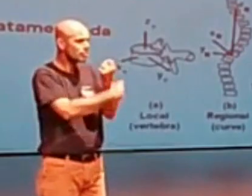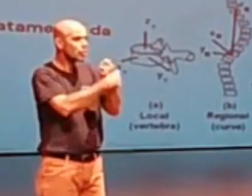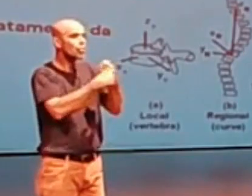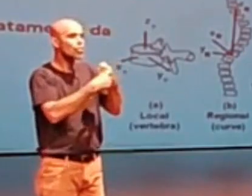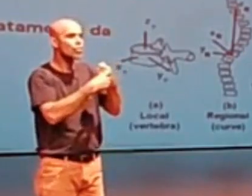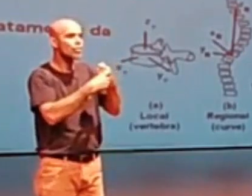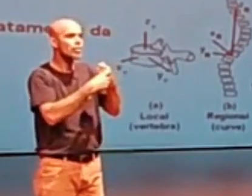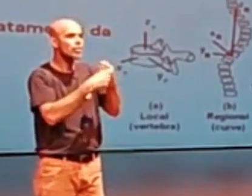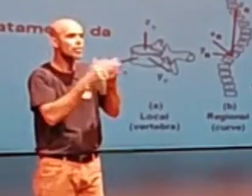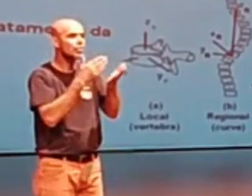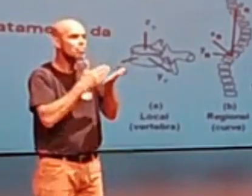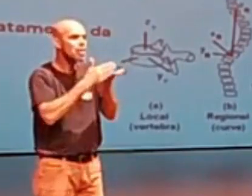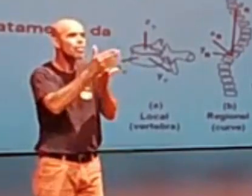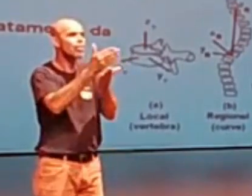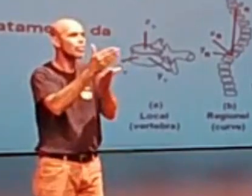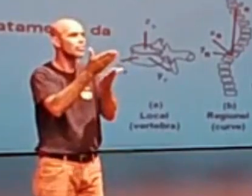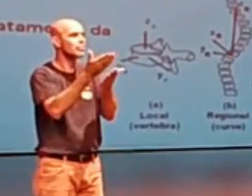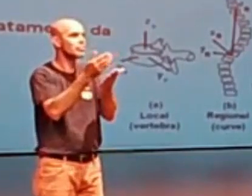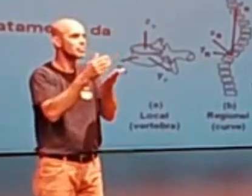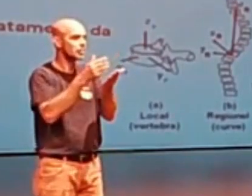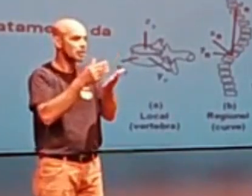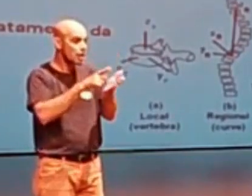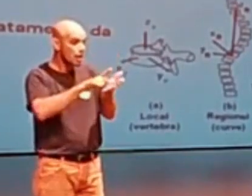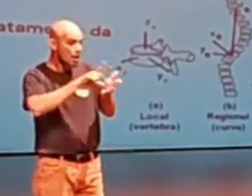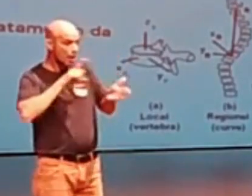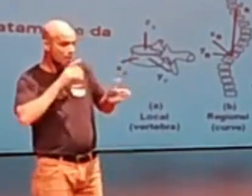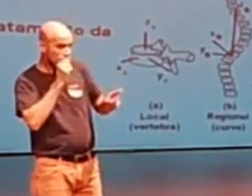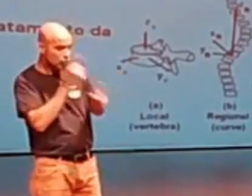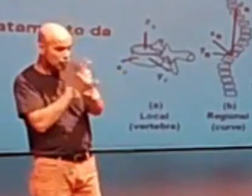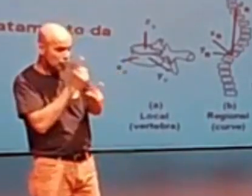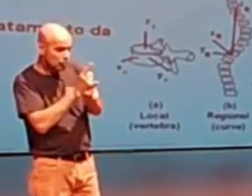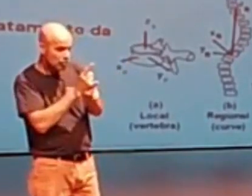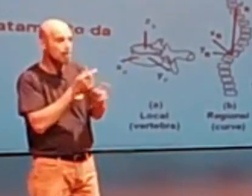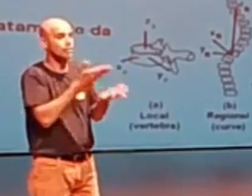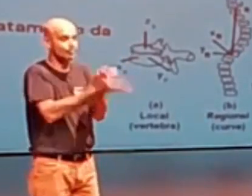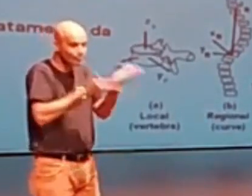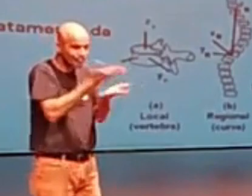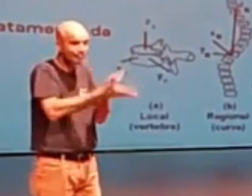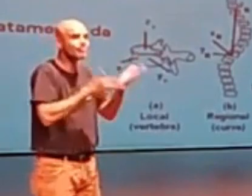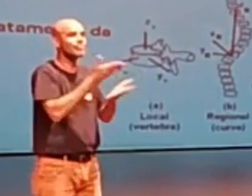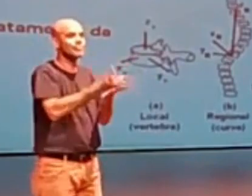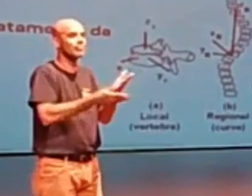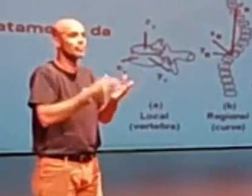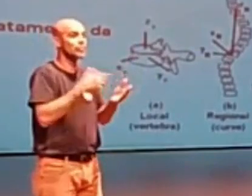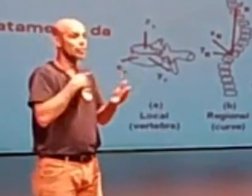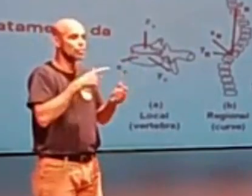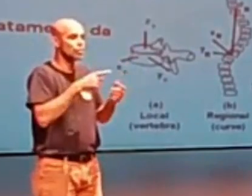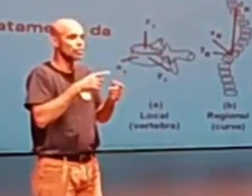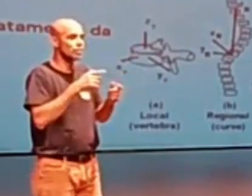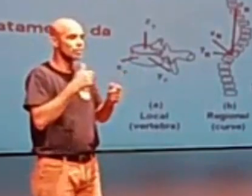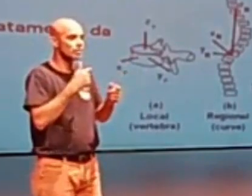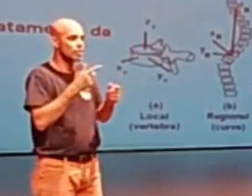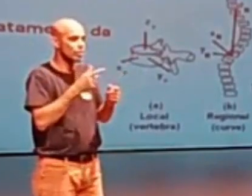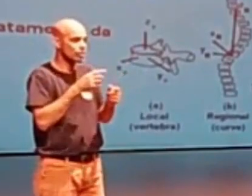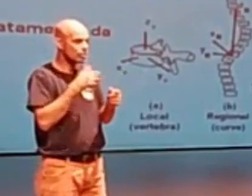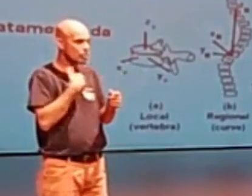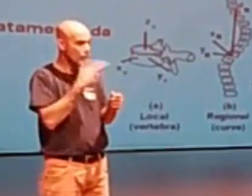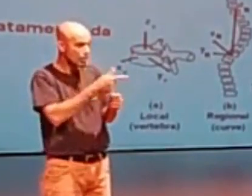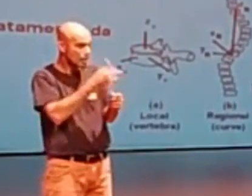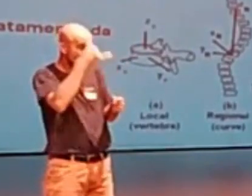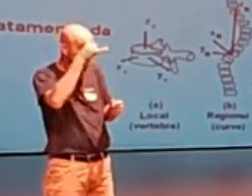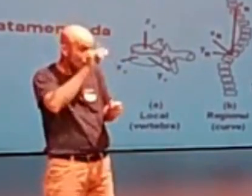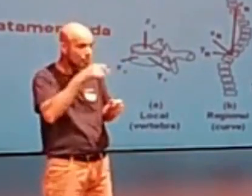mais? Que eu não peguei essa escoliose tão grande, então a gente vai tentar tornar aquele ciclo que seria vicioso,